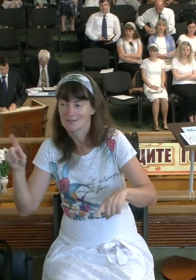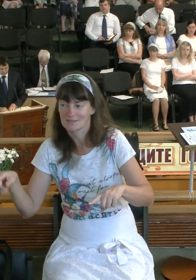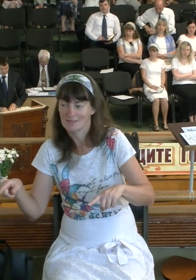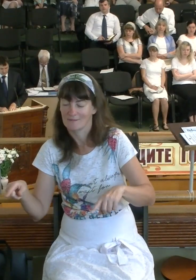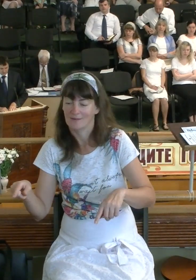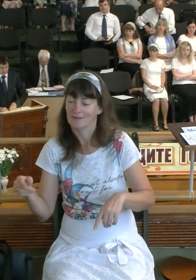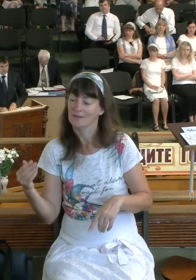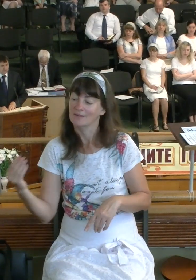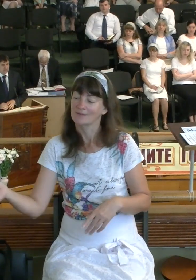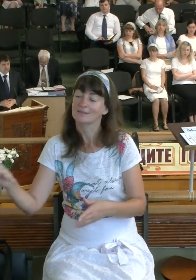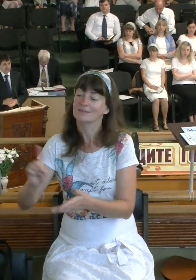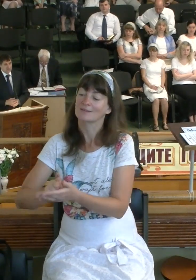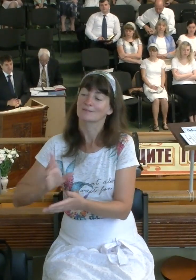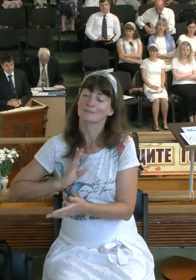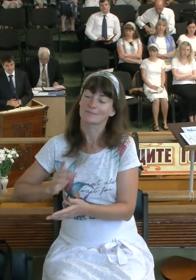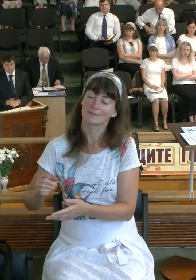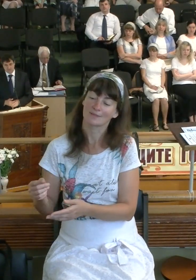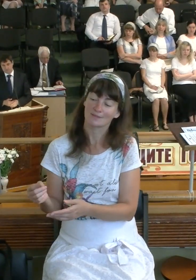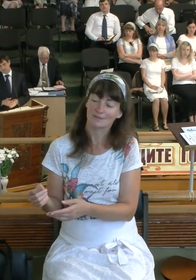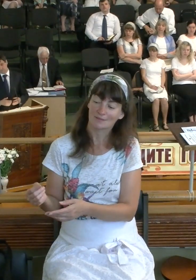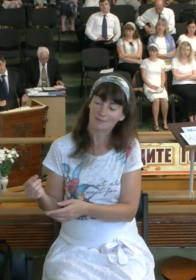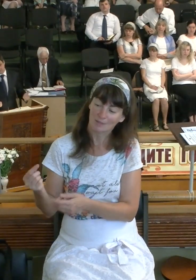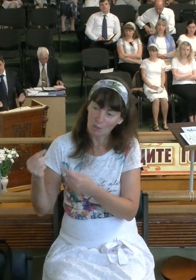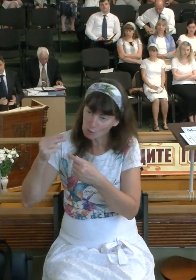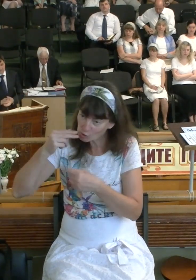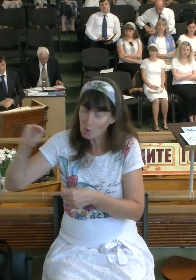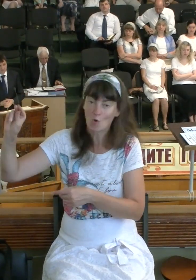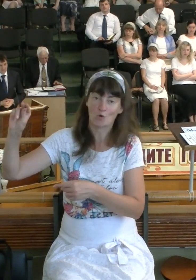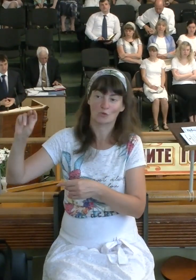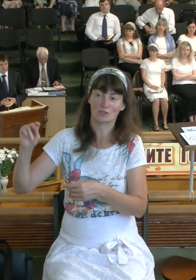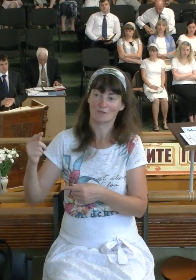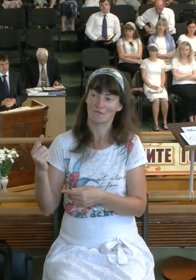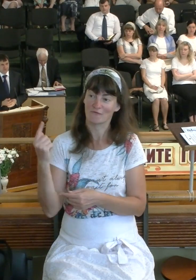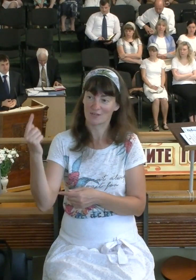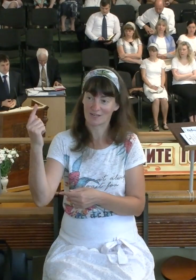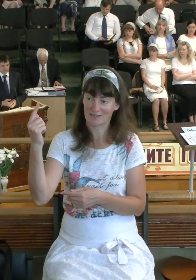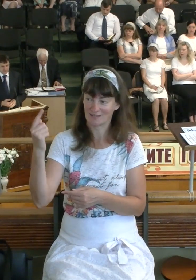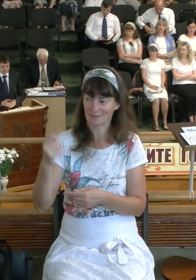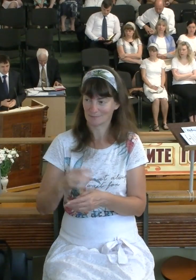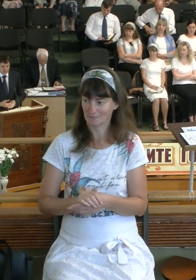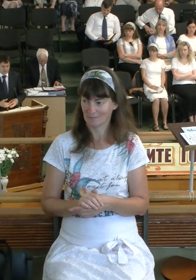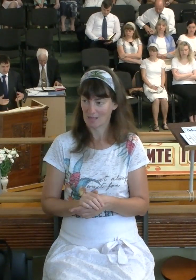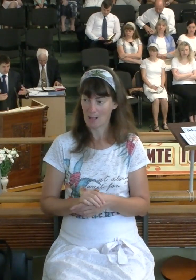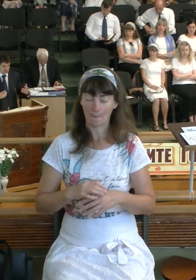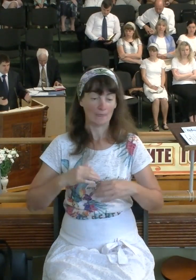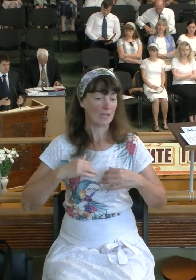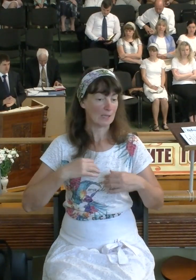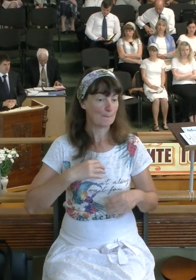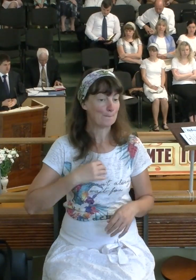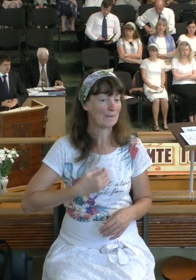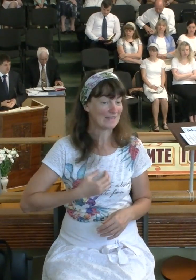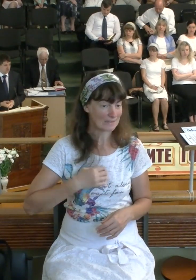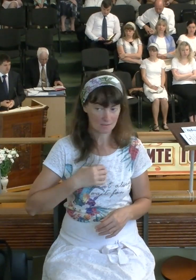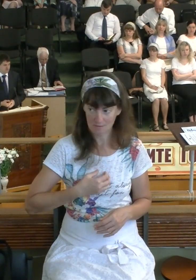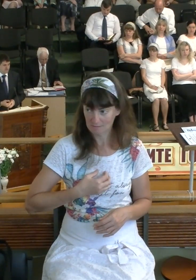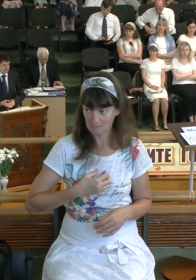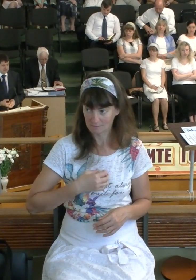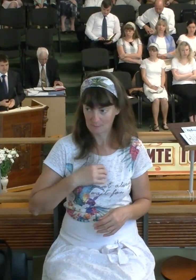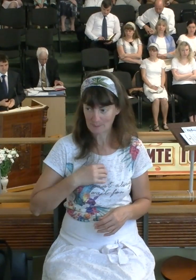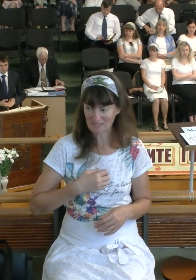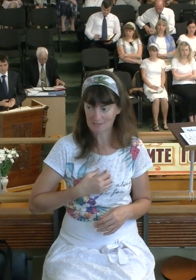быть лучше. И мир, и бизнес также создал очень много тех инструментов, которые помогают